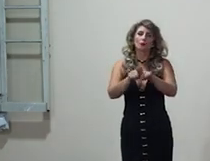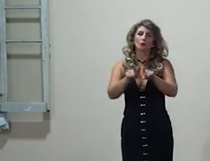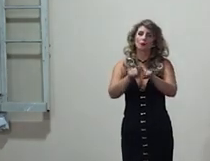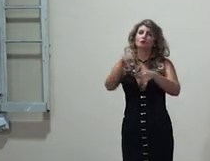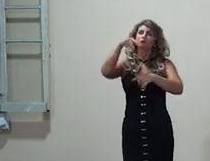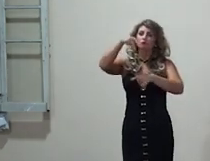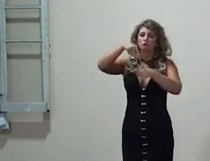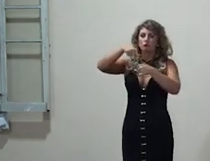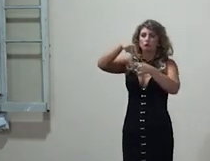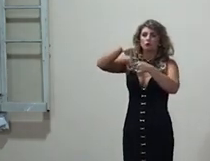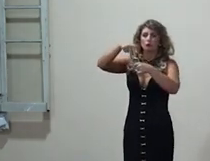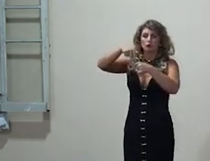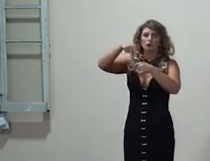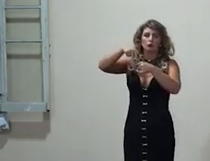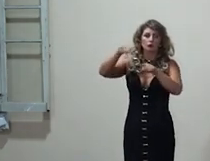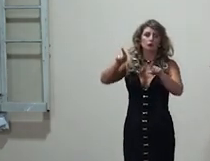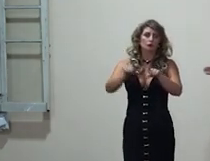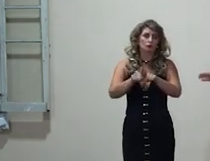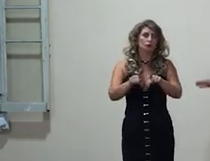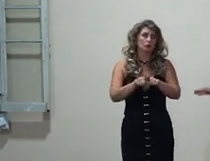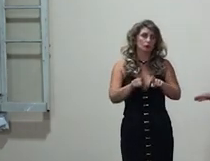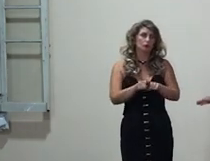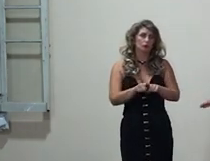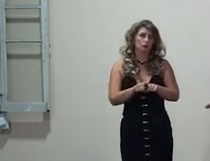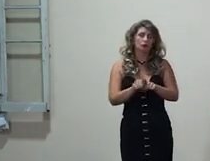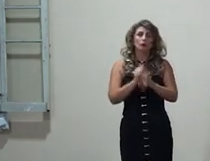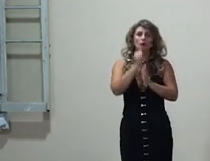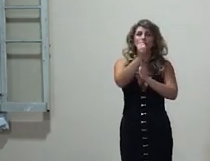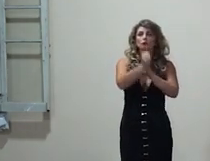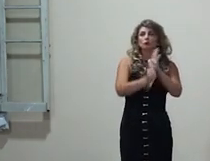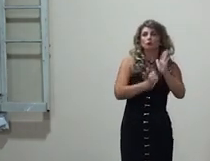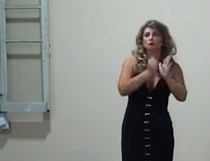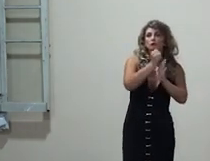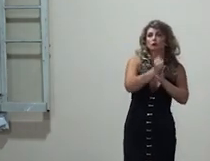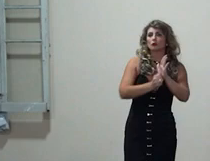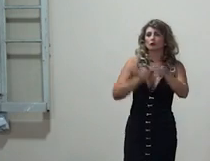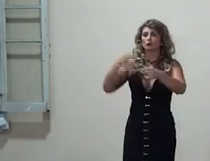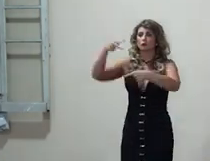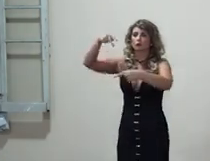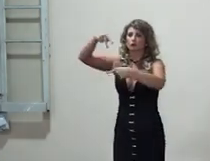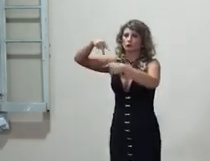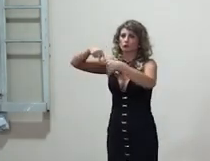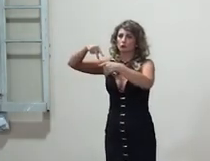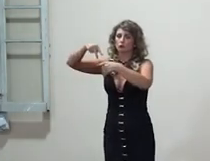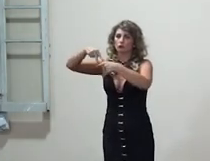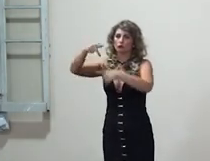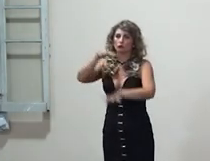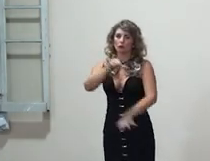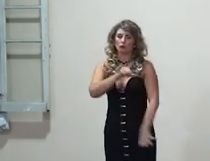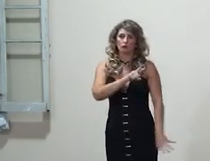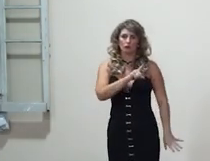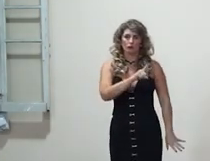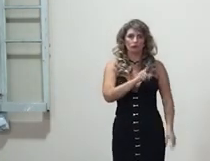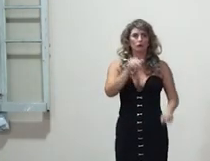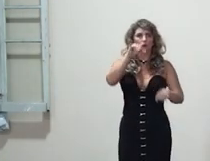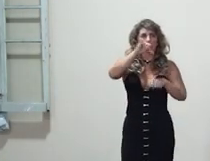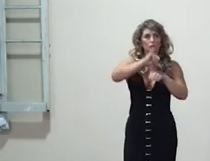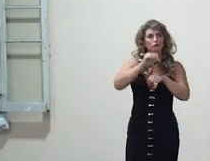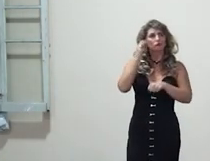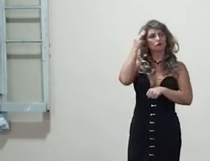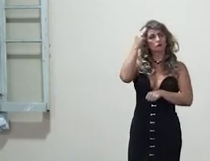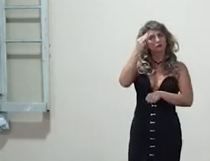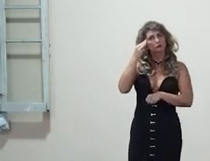Antonina. Tá? Então, Paranaguá e Antonina ganharão um centro de memória, cada